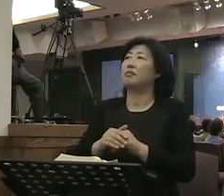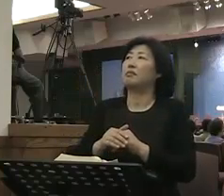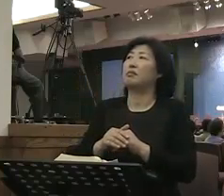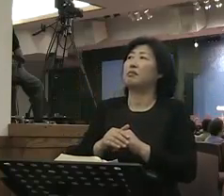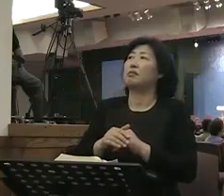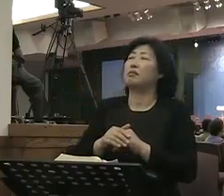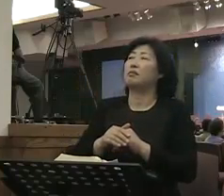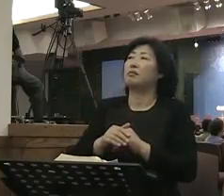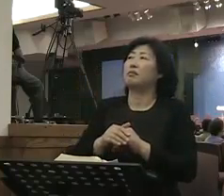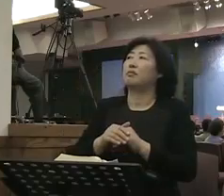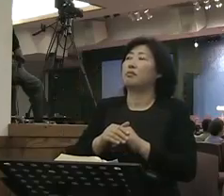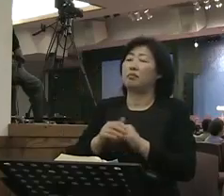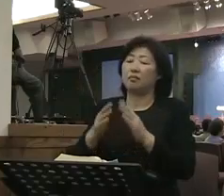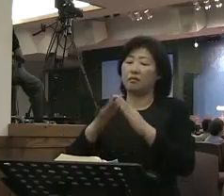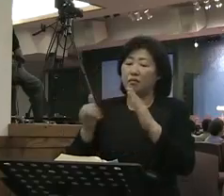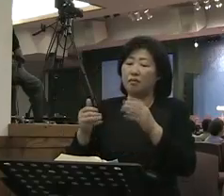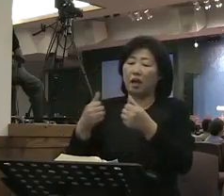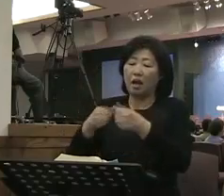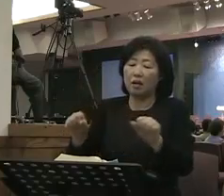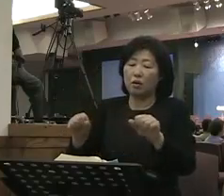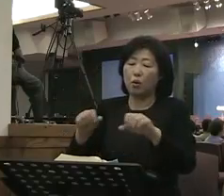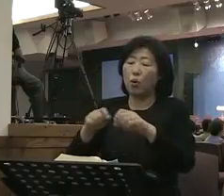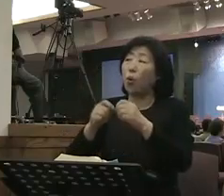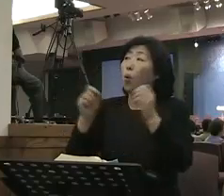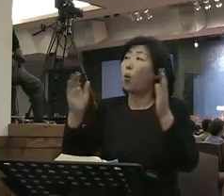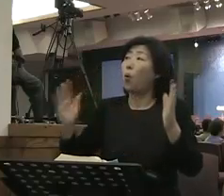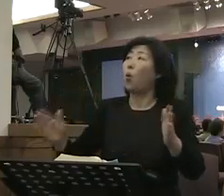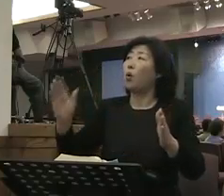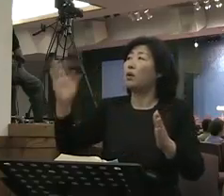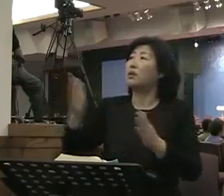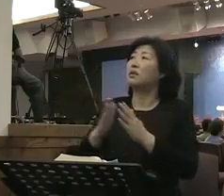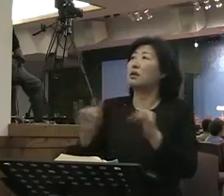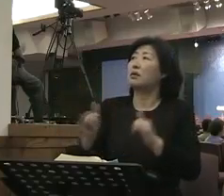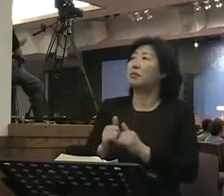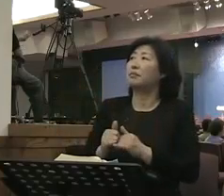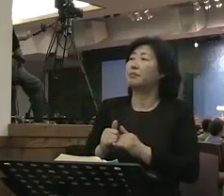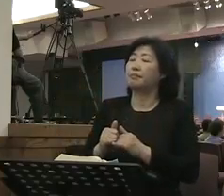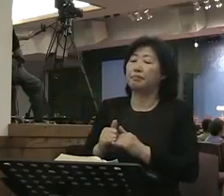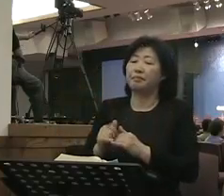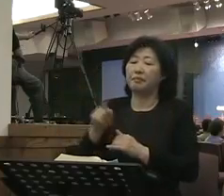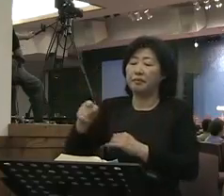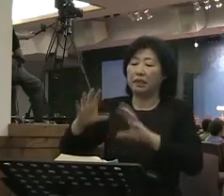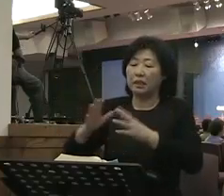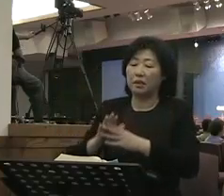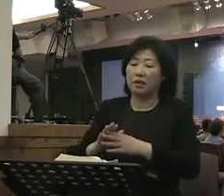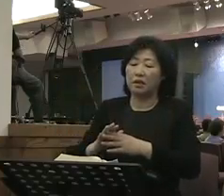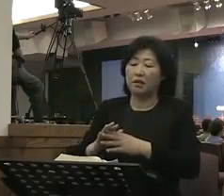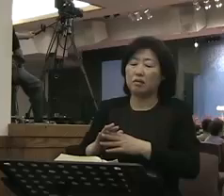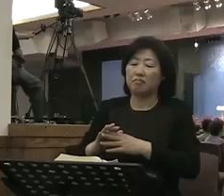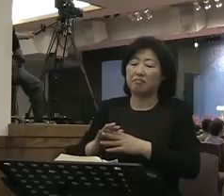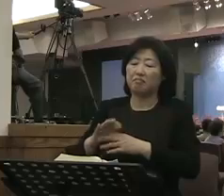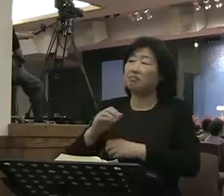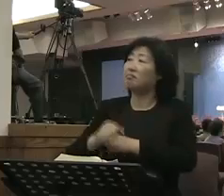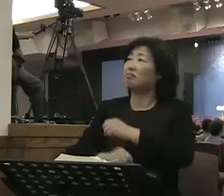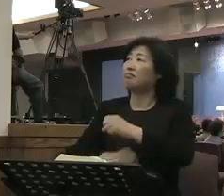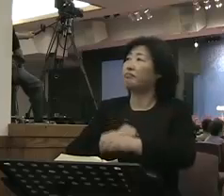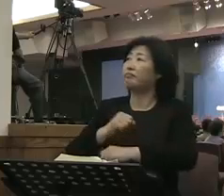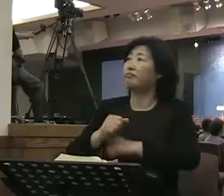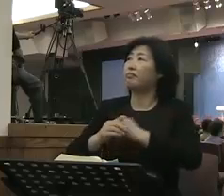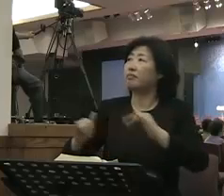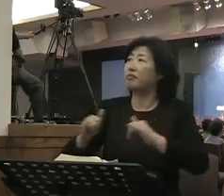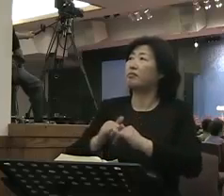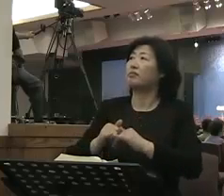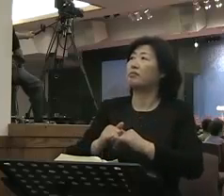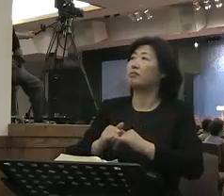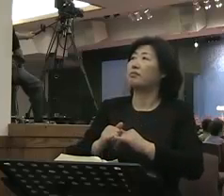지 오래된 사람들입니다. 이 세상에서는 형편없는 인물들이지만 우리 자녀들은 그들의 콘서트를